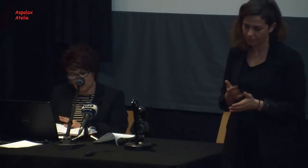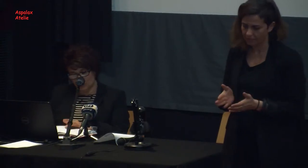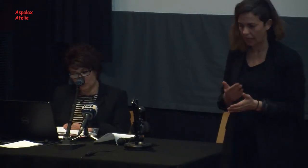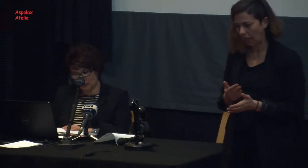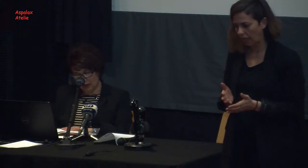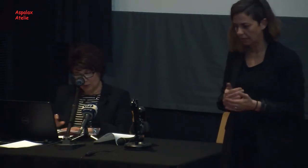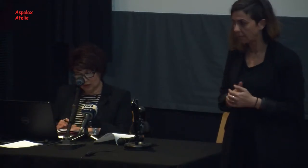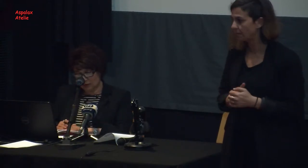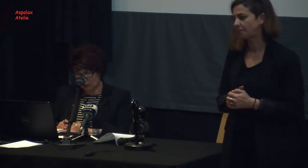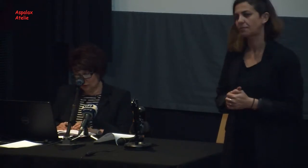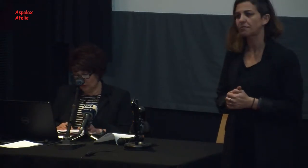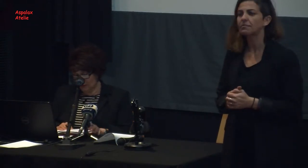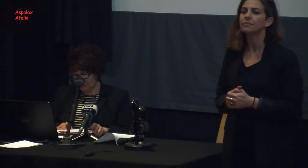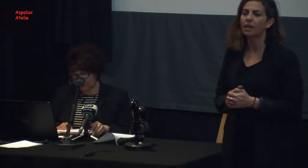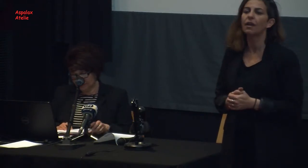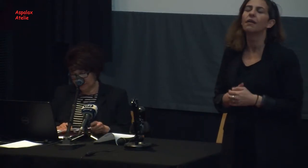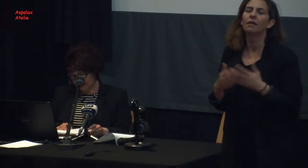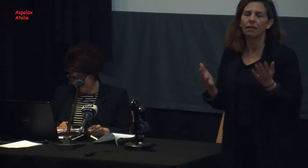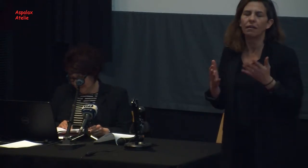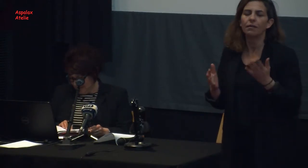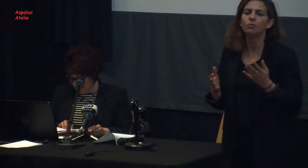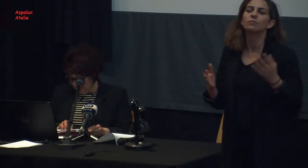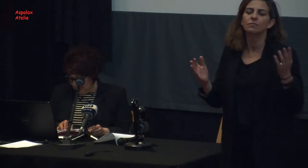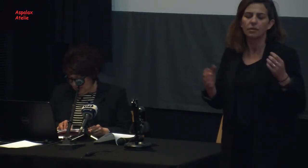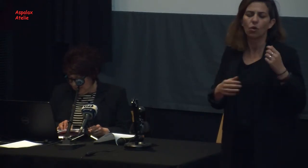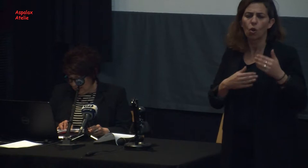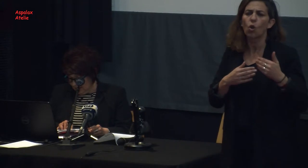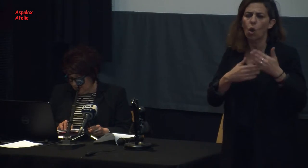Μετά από κάποια χρόνια